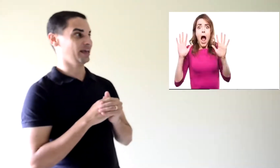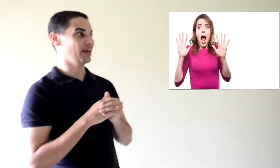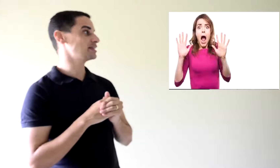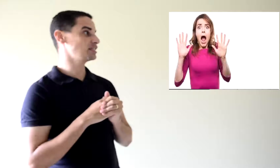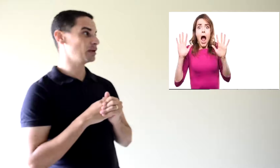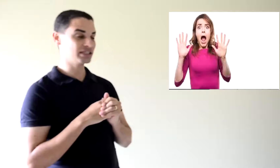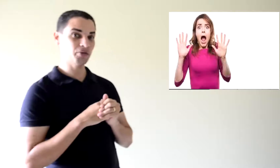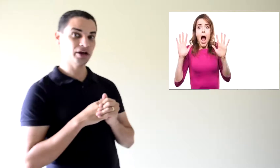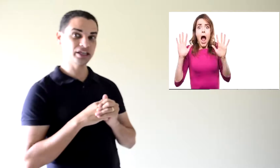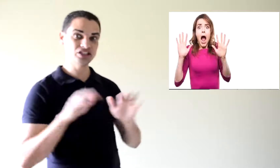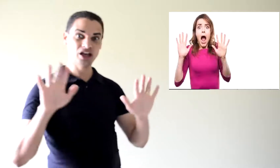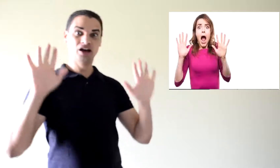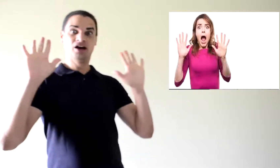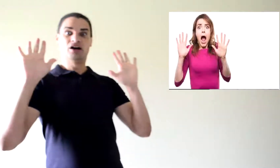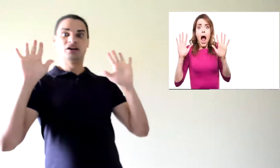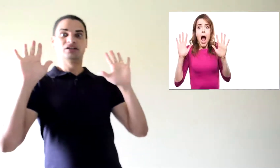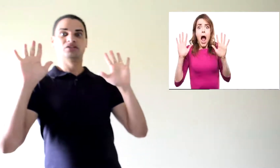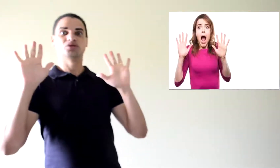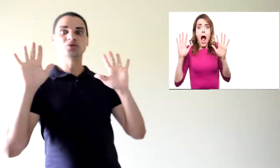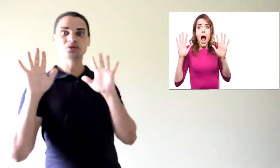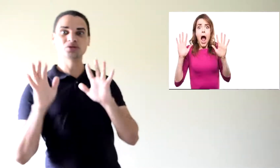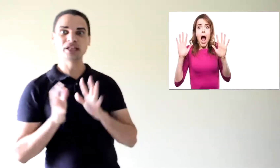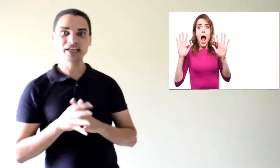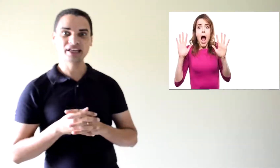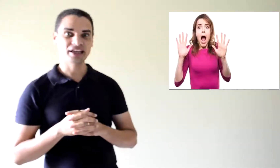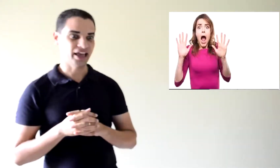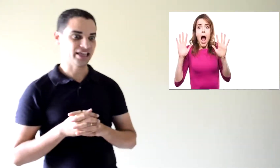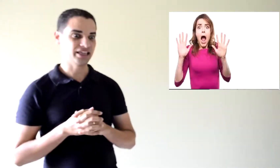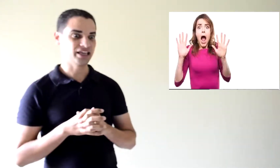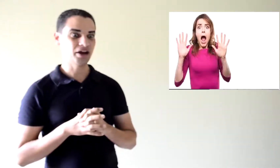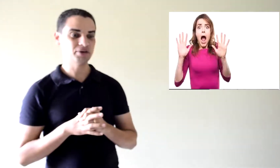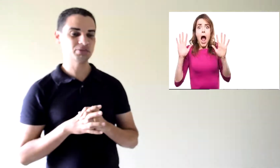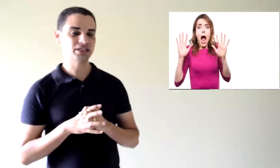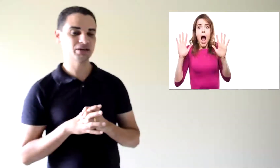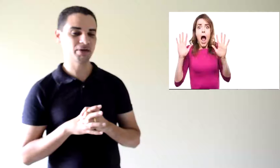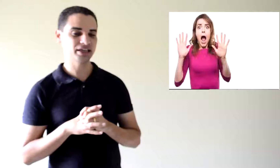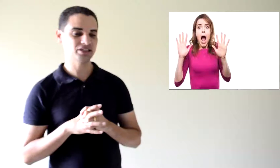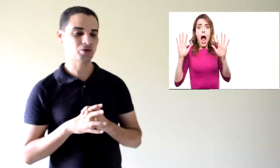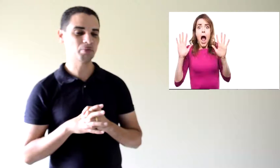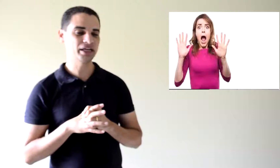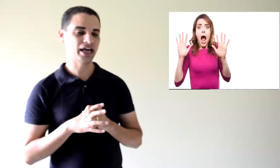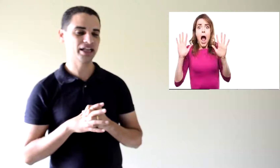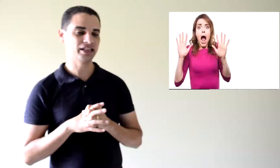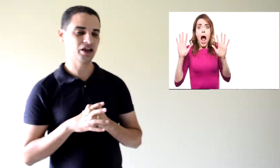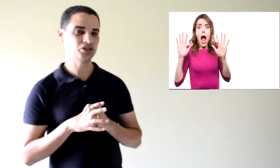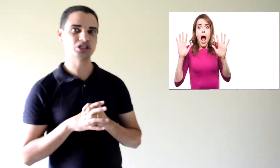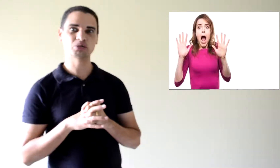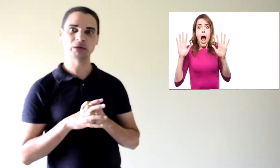Essa expressão aí de susto, né? Essa aí é uma expressão mais complicada, né? Ou de